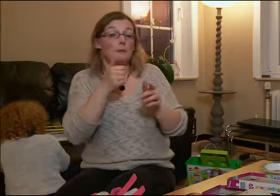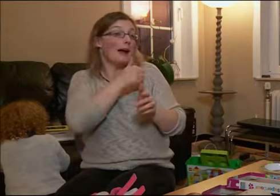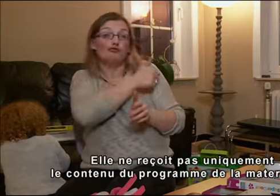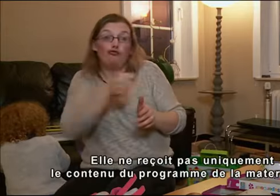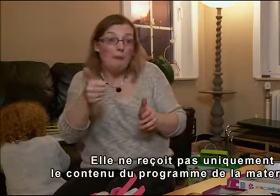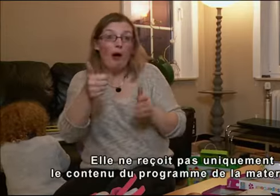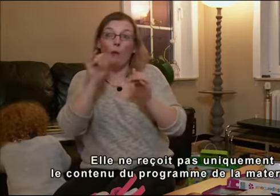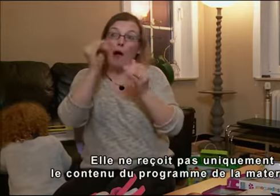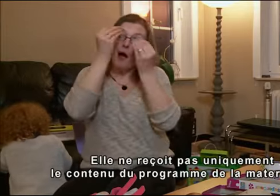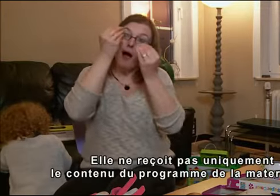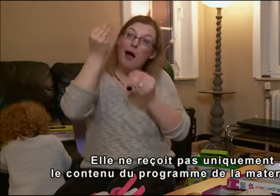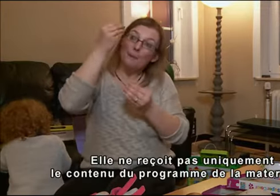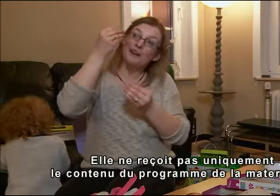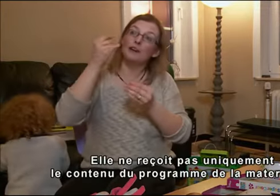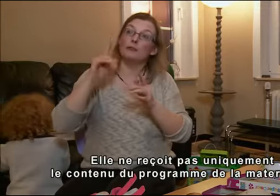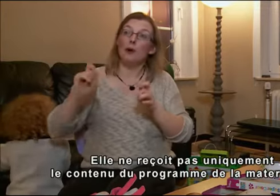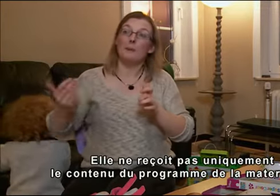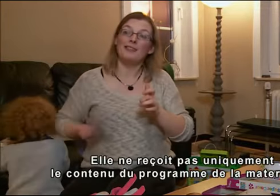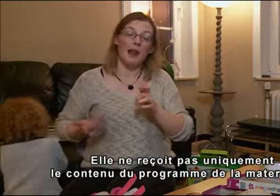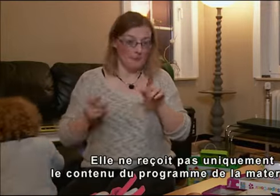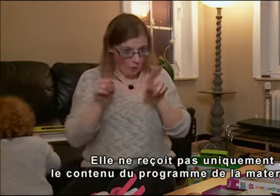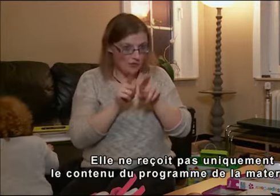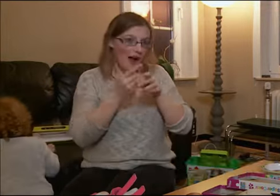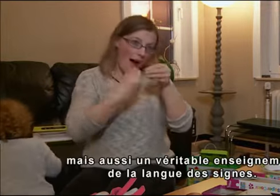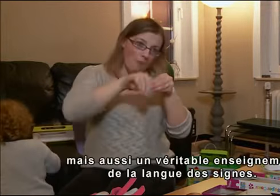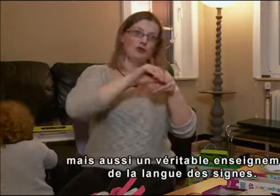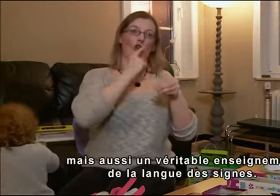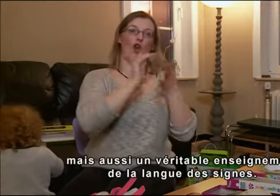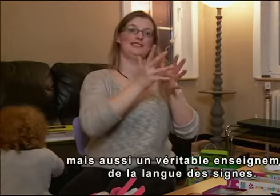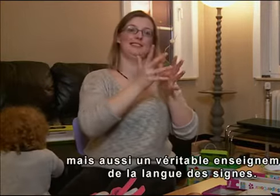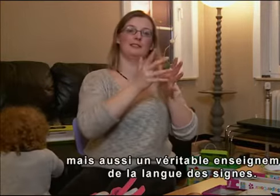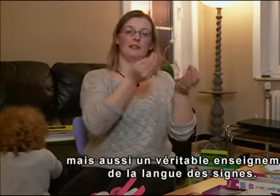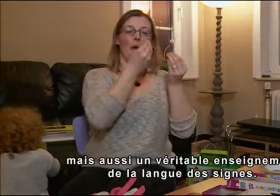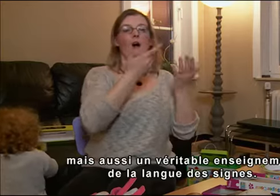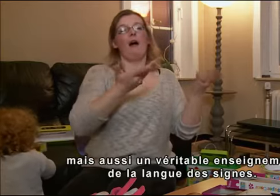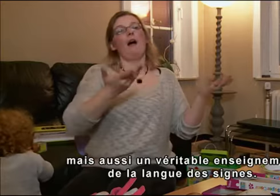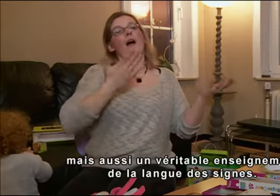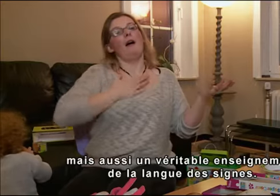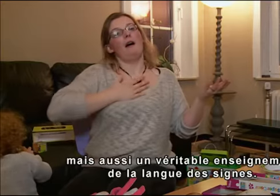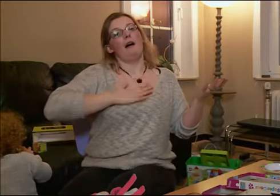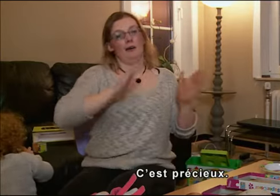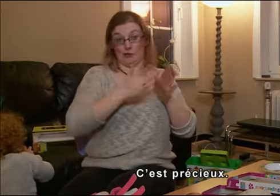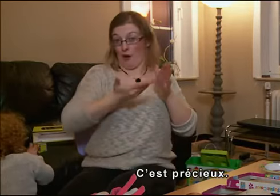positif. Elle ne reçoit pas uniquement le contenu du programme de la maternelle, mais aussi un véritable enseignement